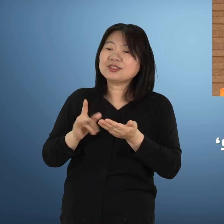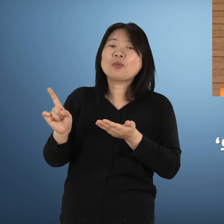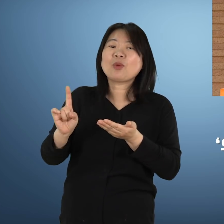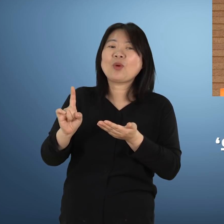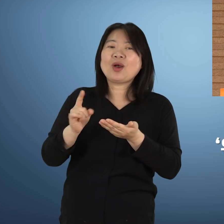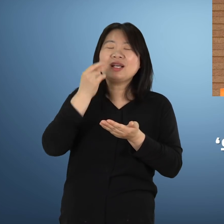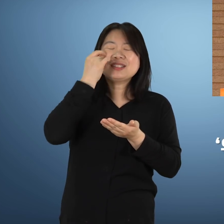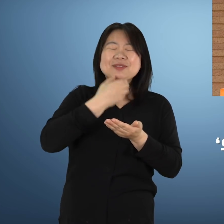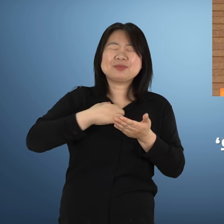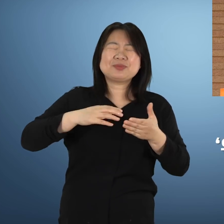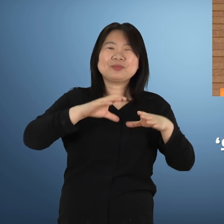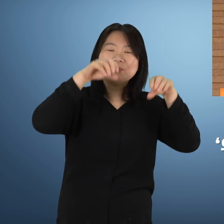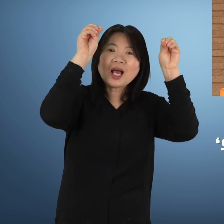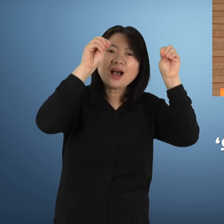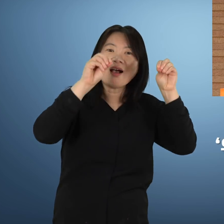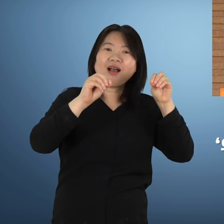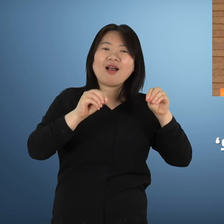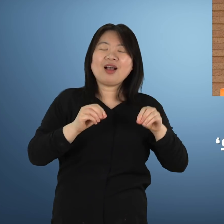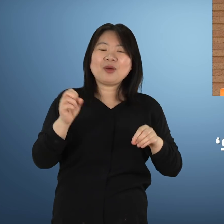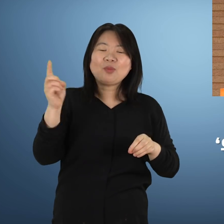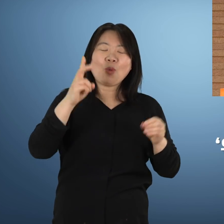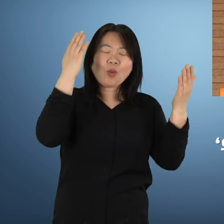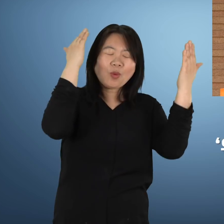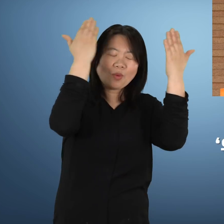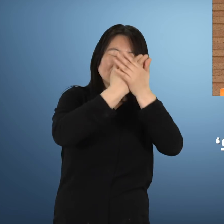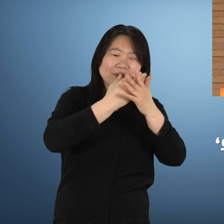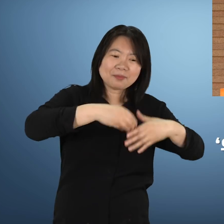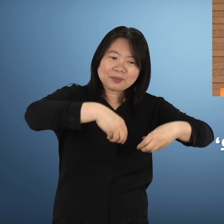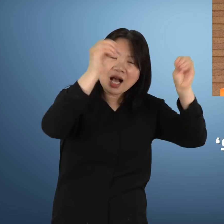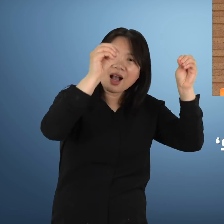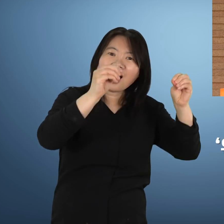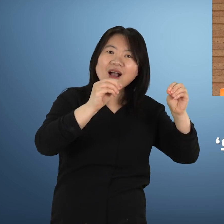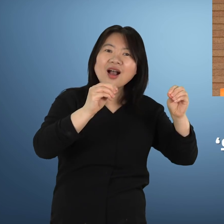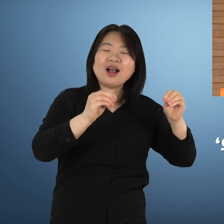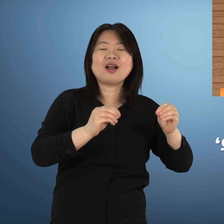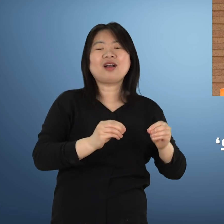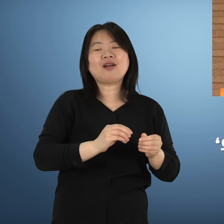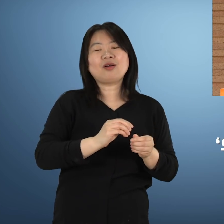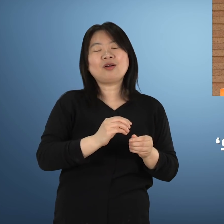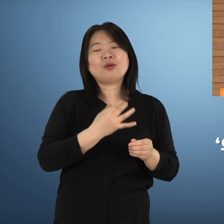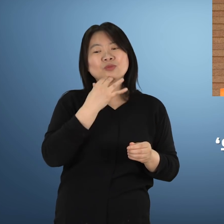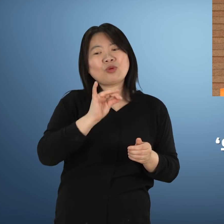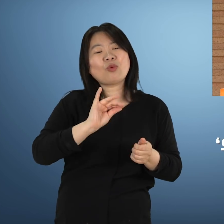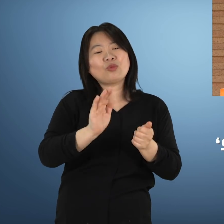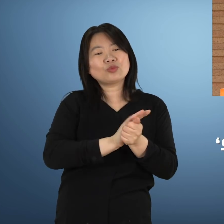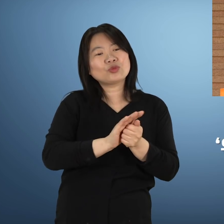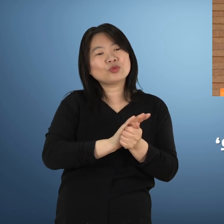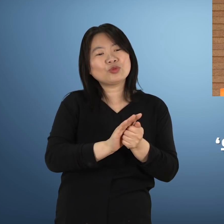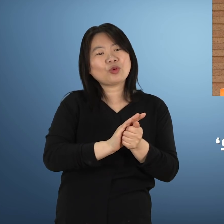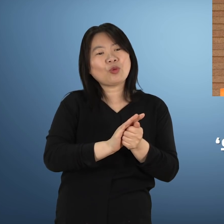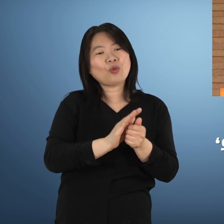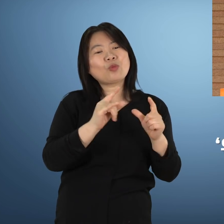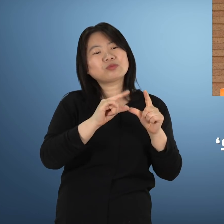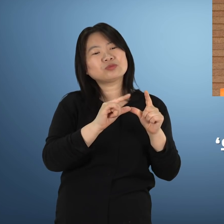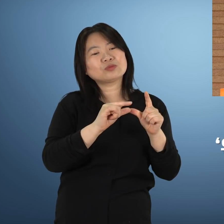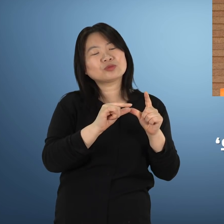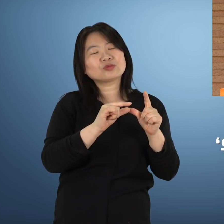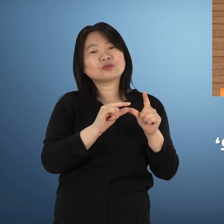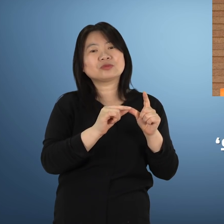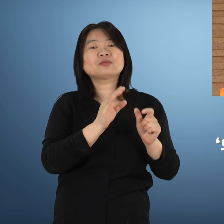슬픔이 치워지고 어둠이 거두어지는 것도 위로의 한 부분인 것은